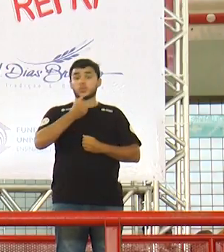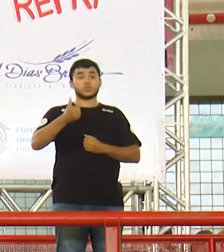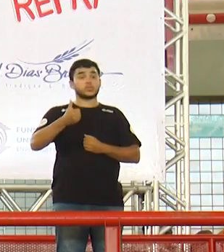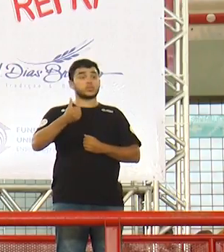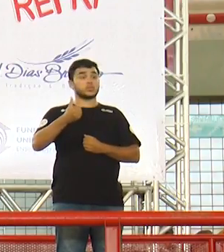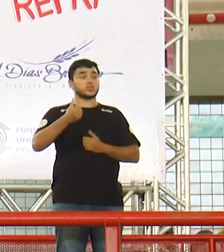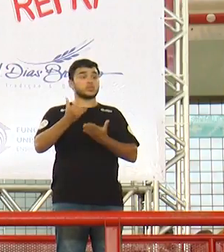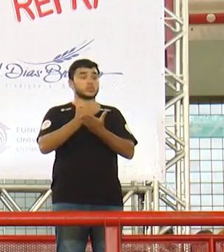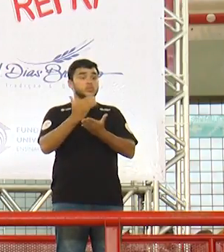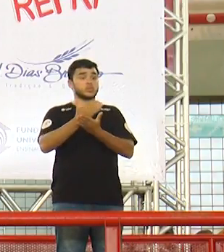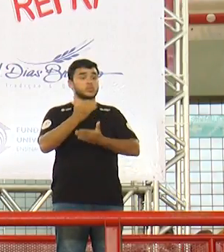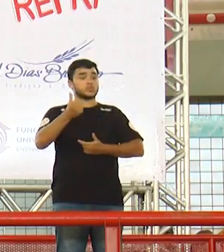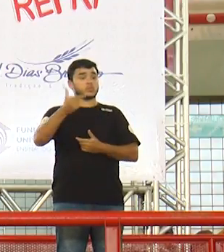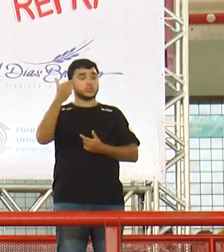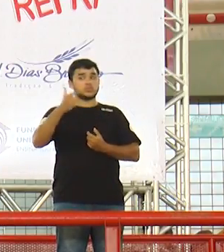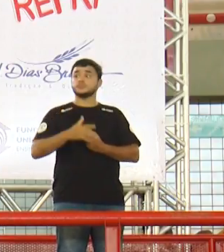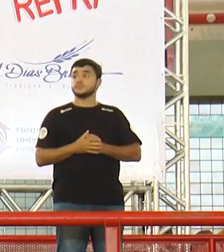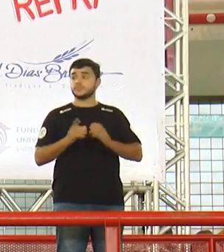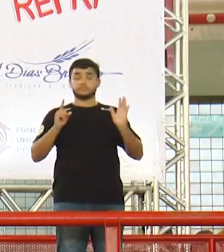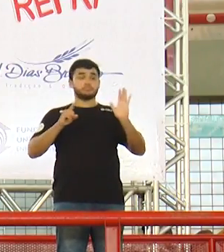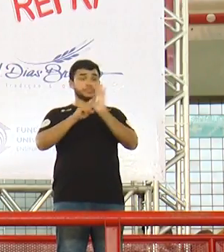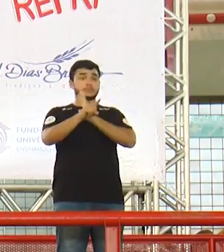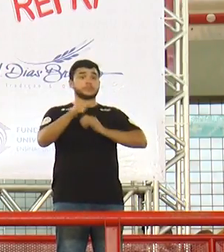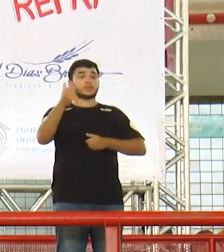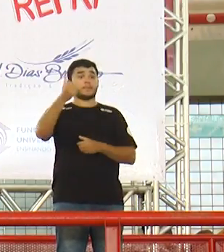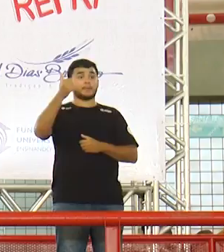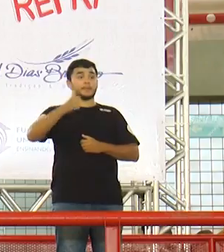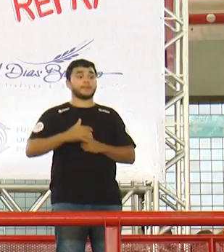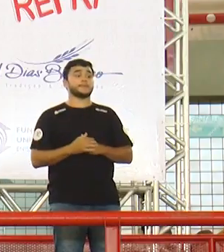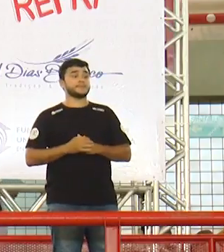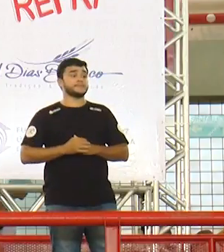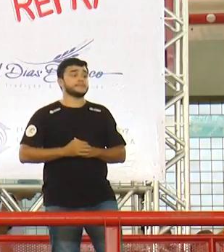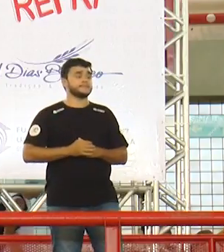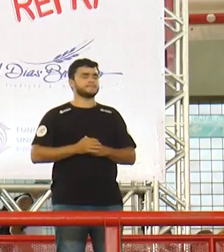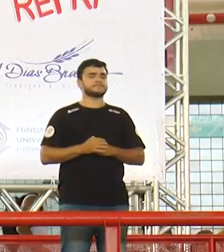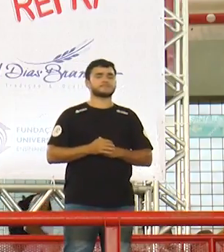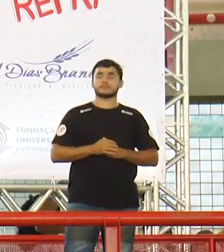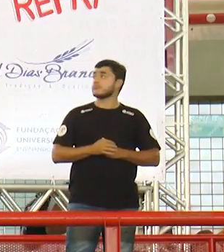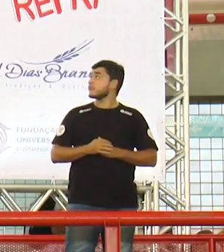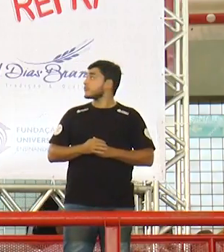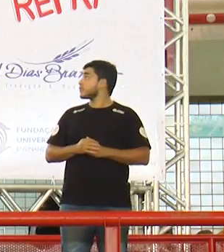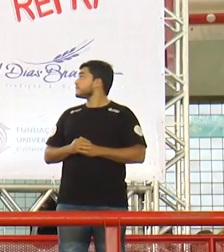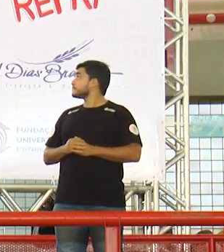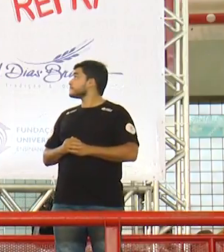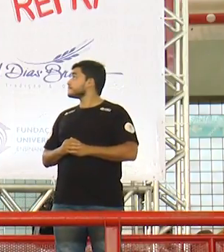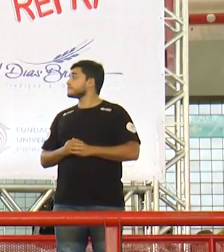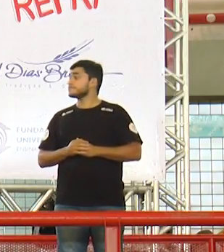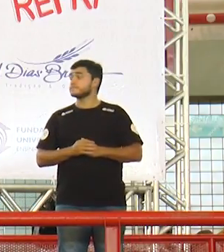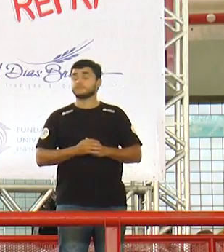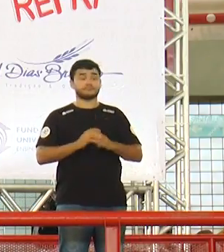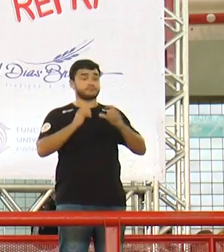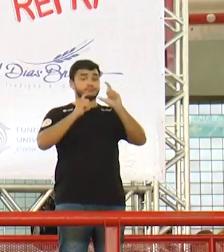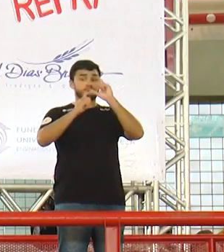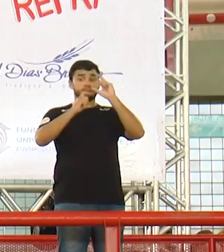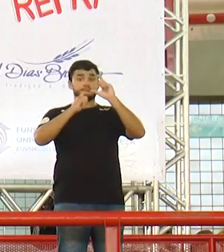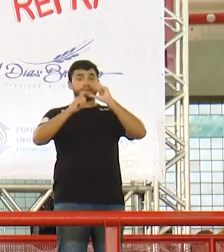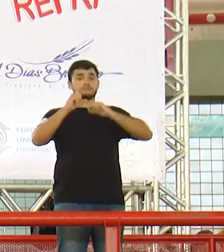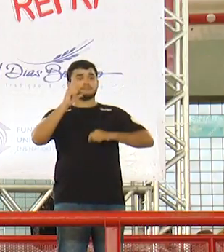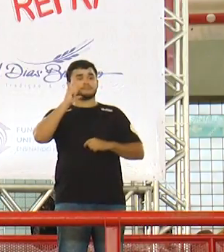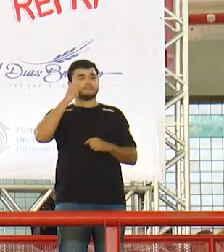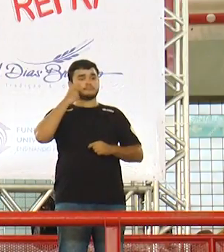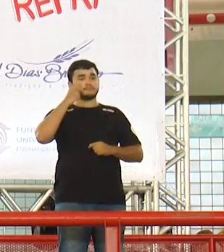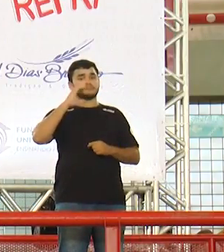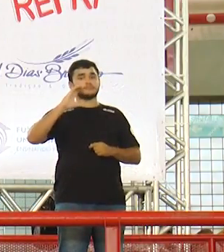de aprendizagem. E a primeira questão traz uma tirinha do maravilhoso, indiscutível, fundamental